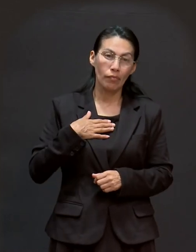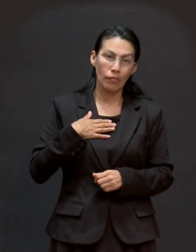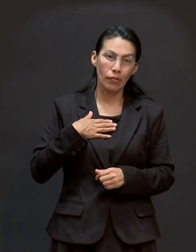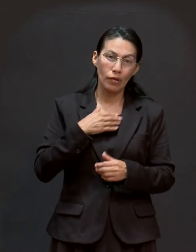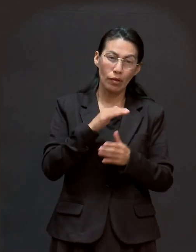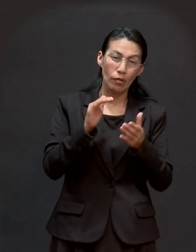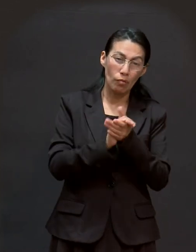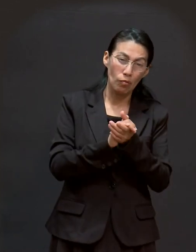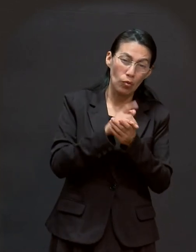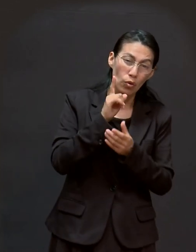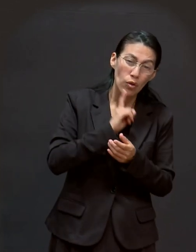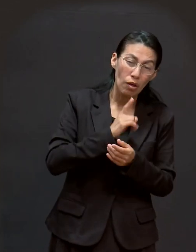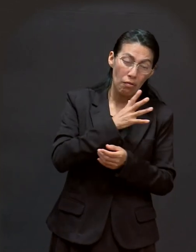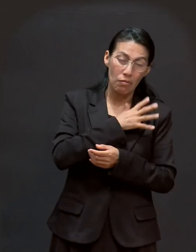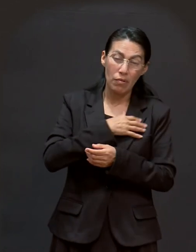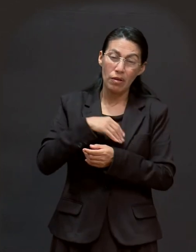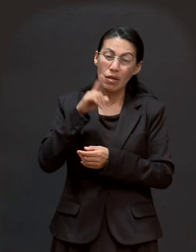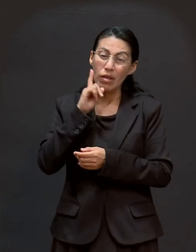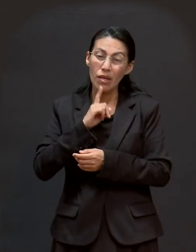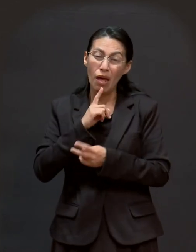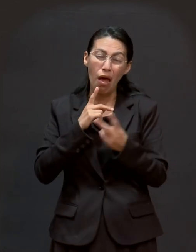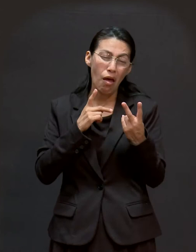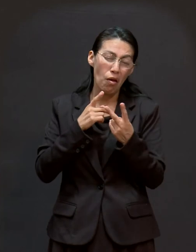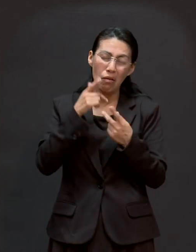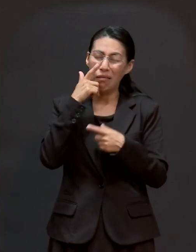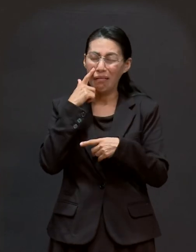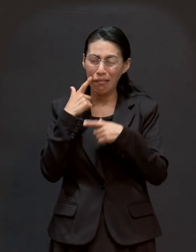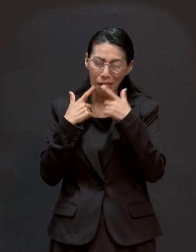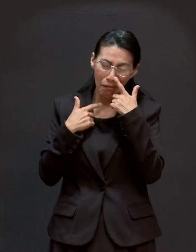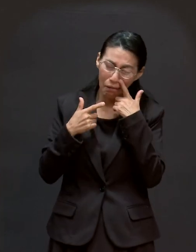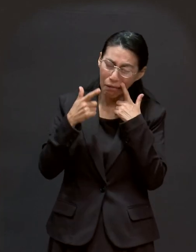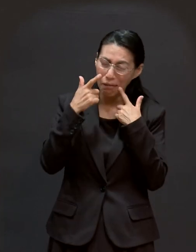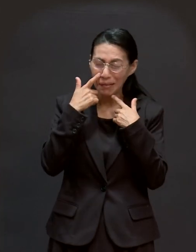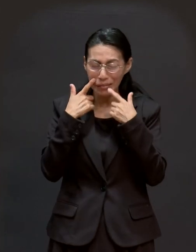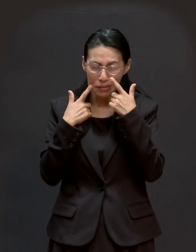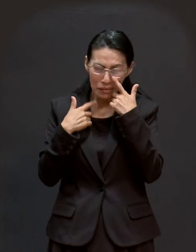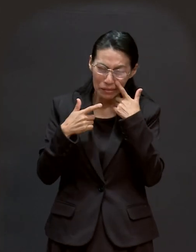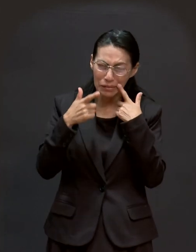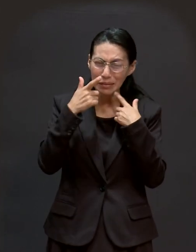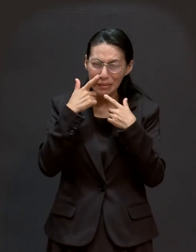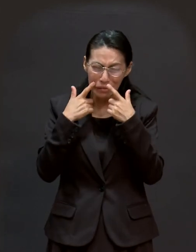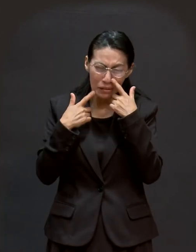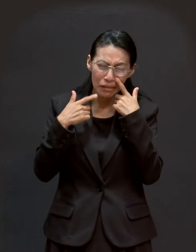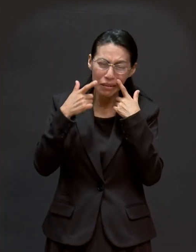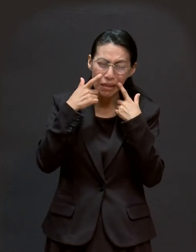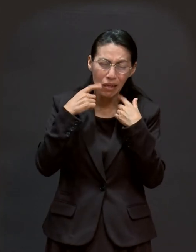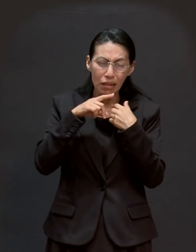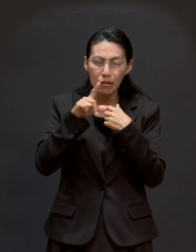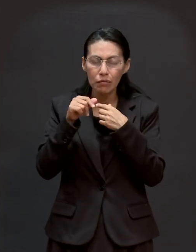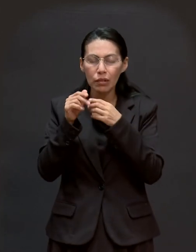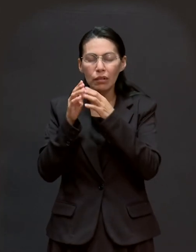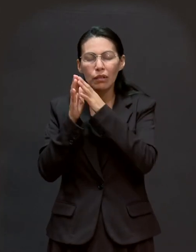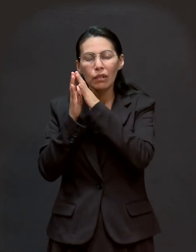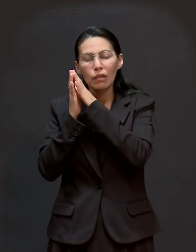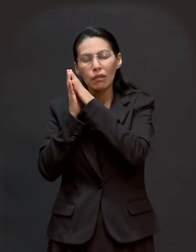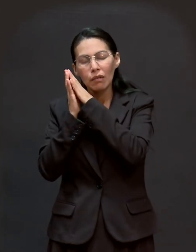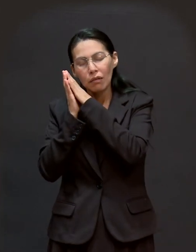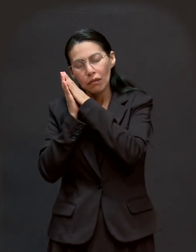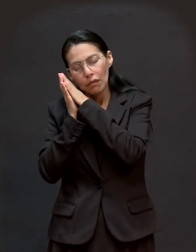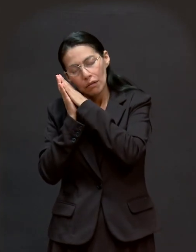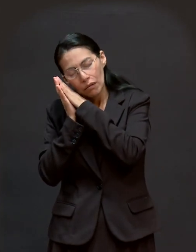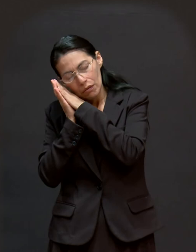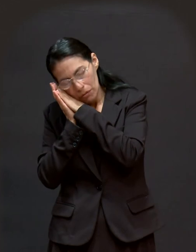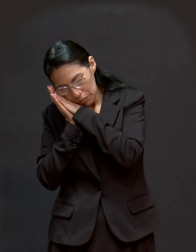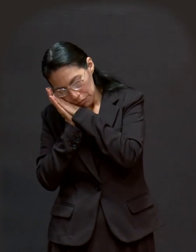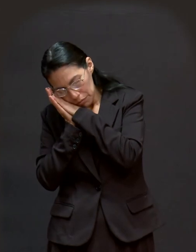y mi esposa y mi hija estaban devastadas en el cuarto las dos se quedaron dormidas después de mucho llorar y